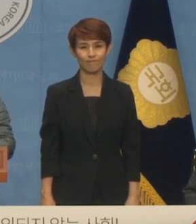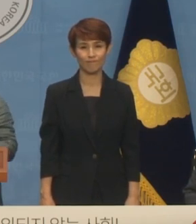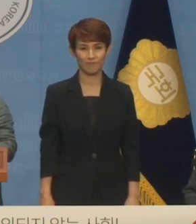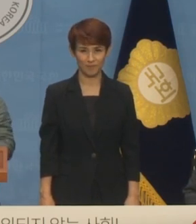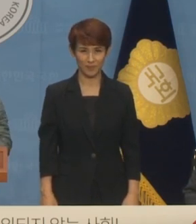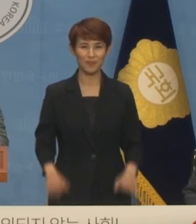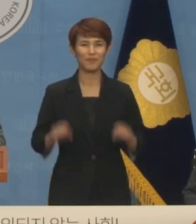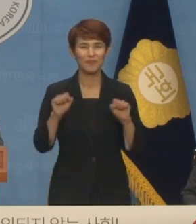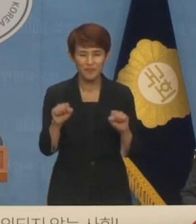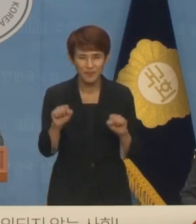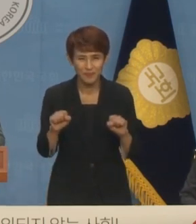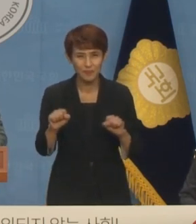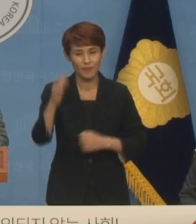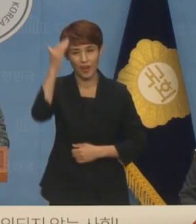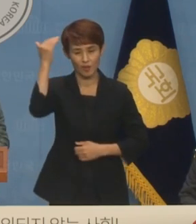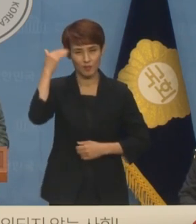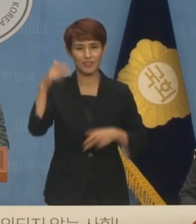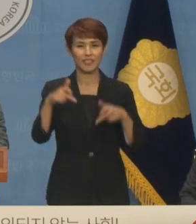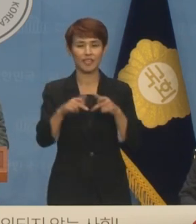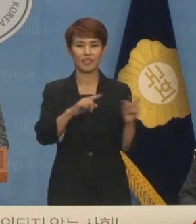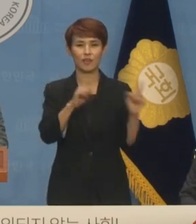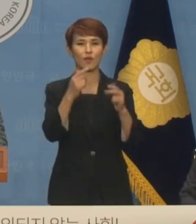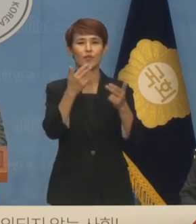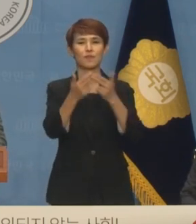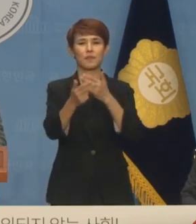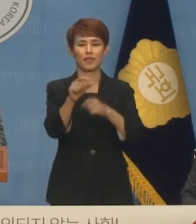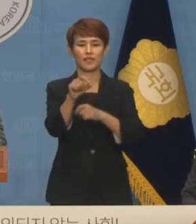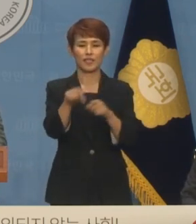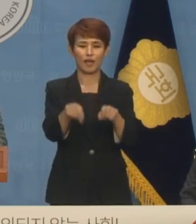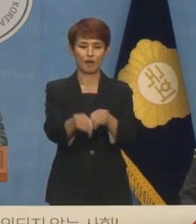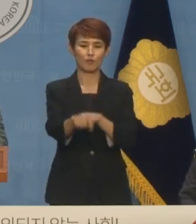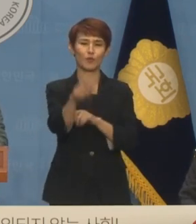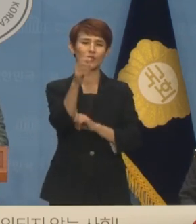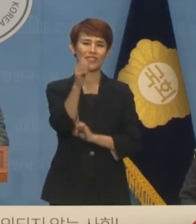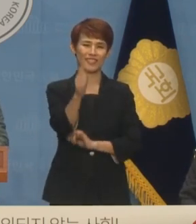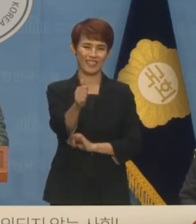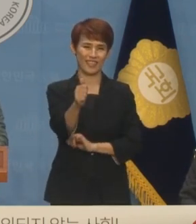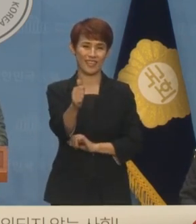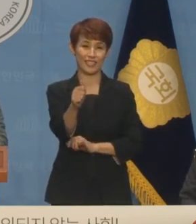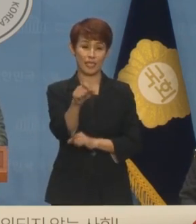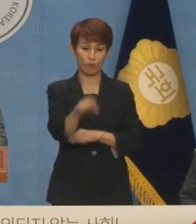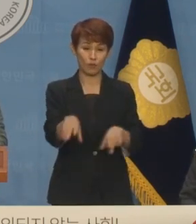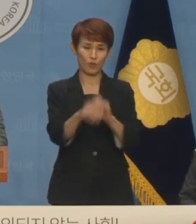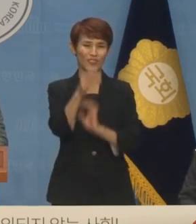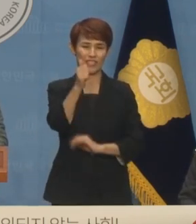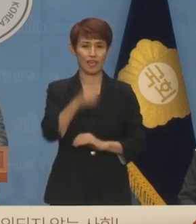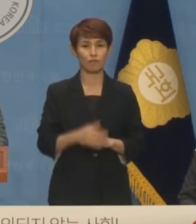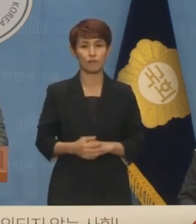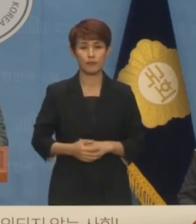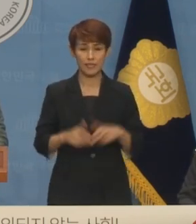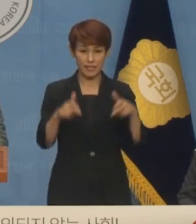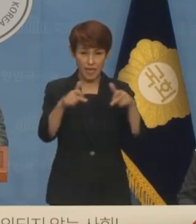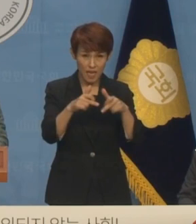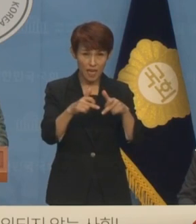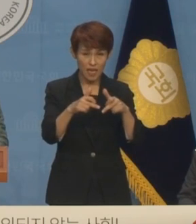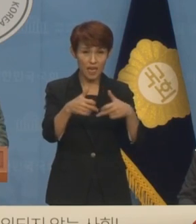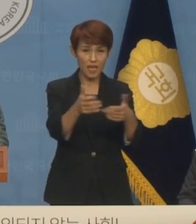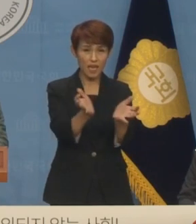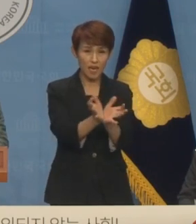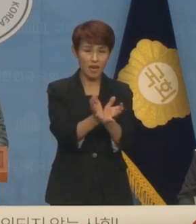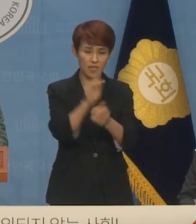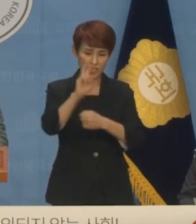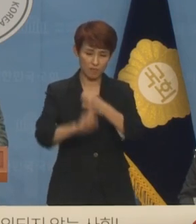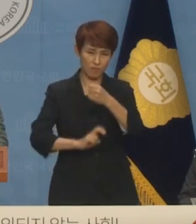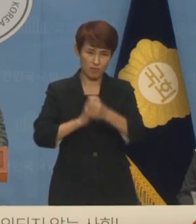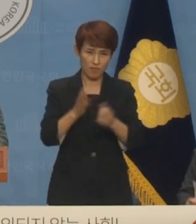네, 안녕하세요. 한국장애인제협회 사무총장 조성민입니다. 먼저 장애계가 20년 동안 제기해왔던 장애